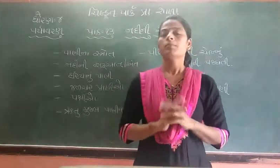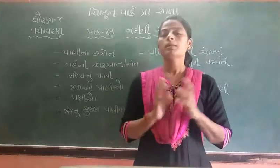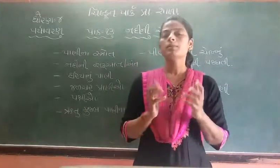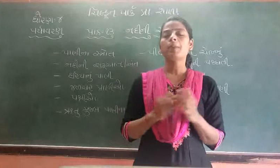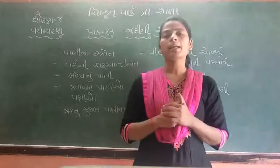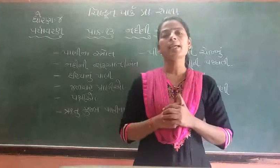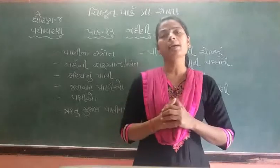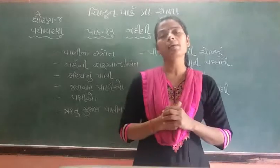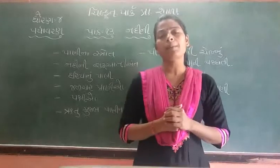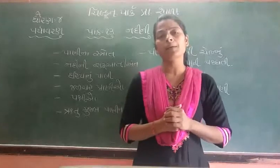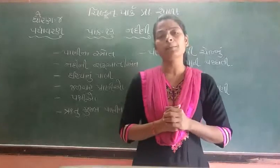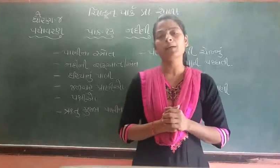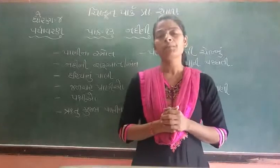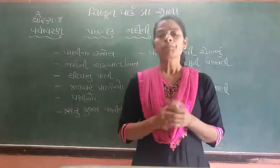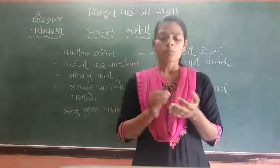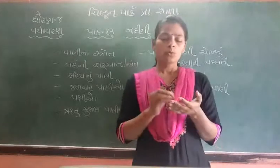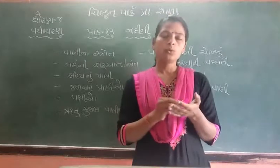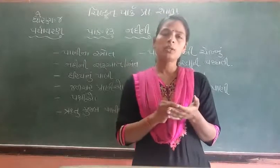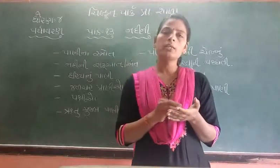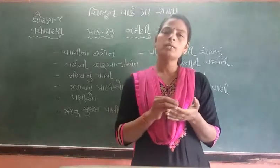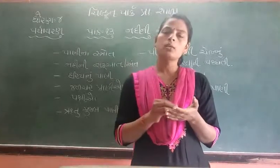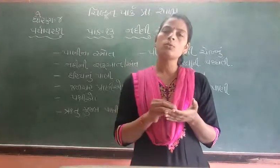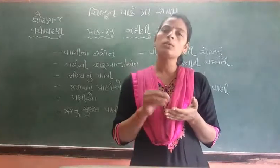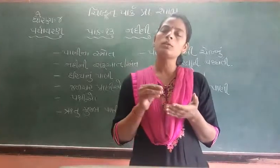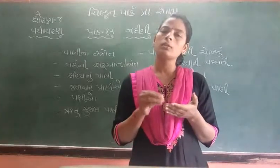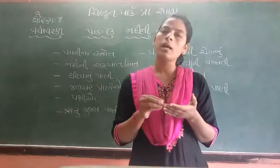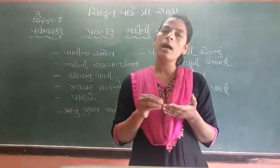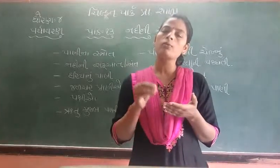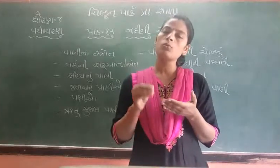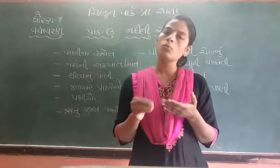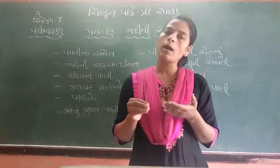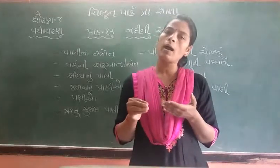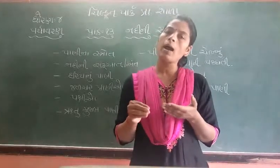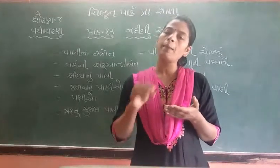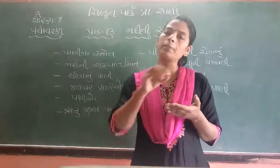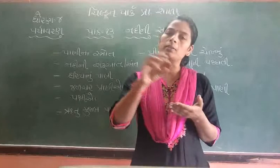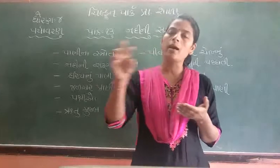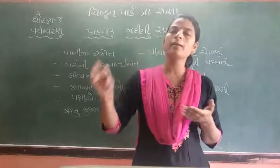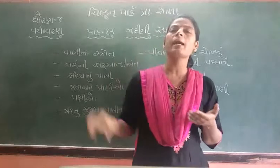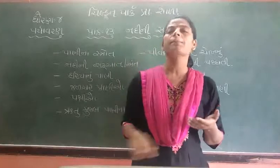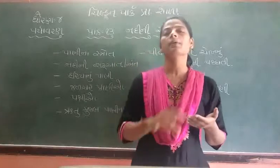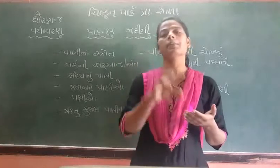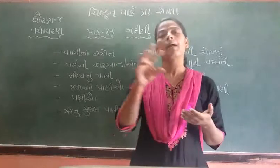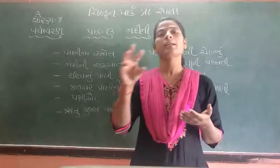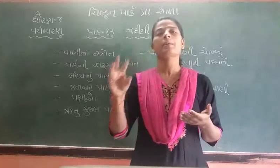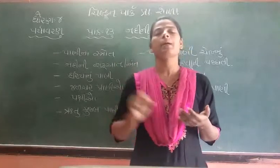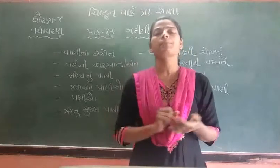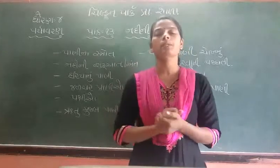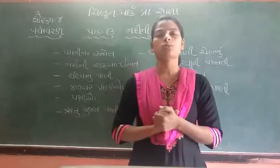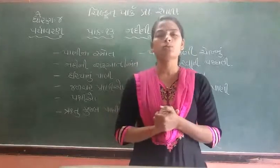बीजे पाणी क्यां आपणने मळे? तो नदी, सरोवर, तळाव, कूवा आ बधाने आपणे पाणीना प्राप्ति